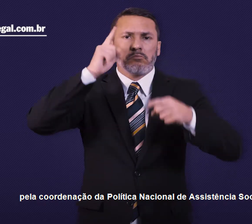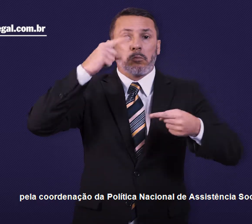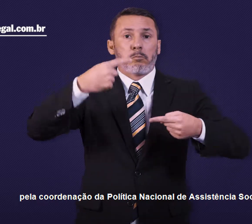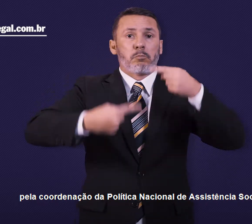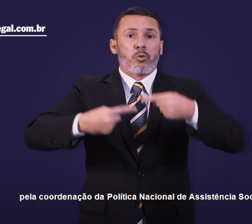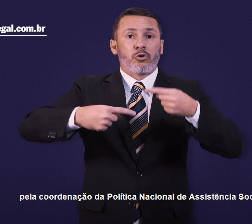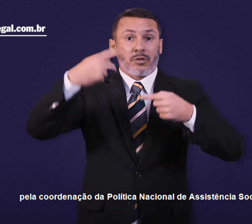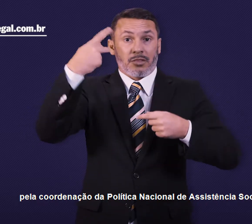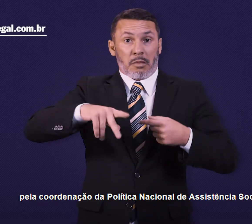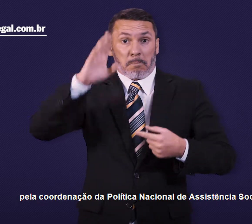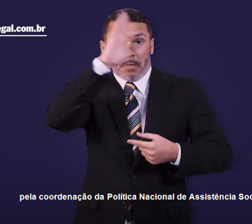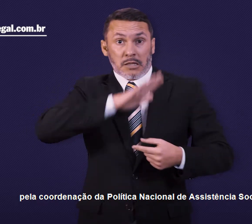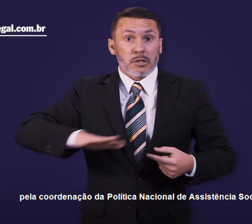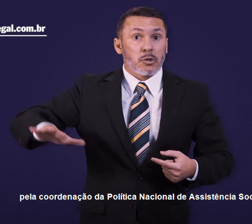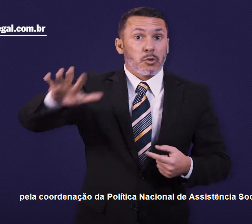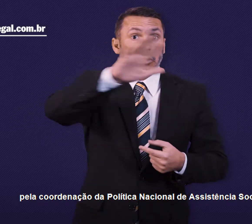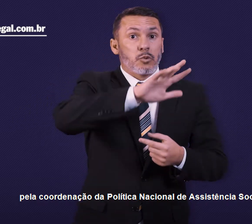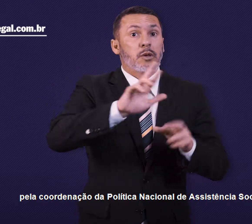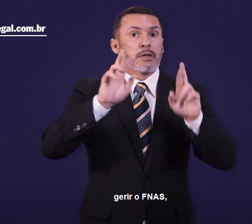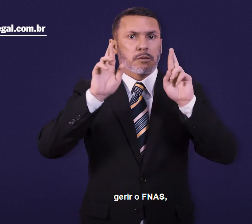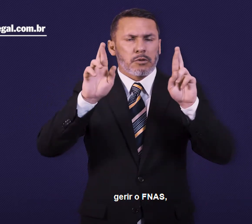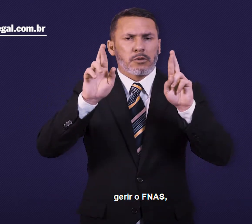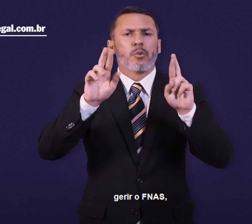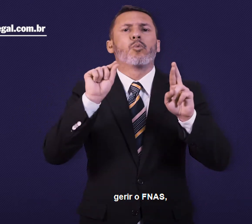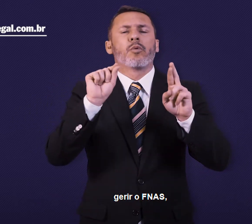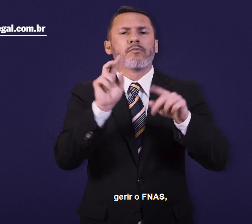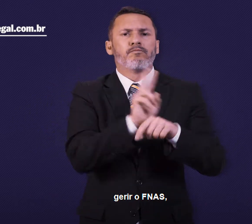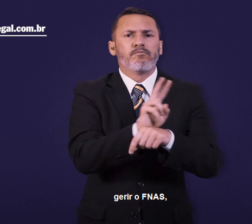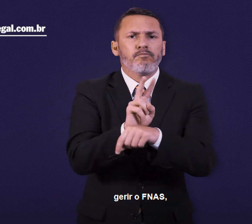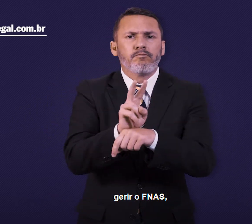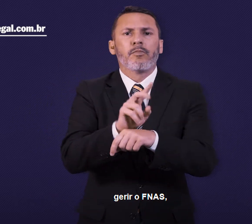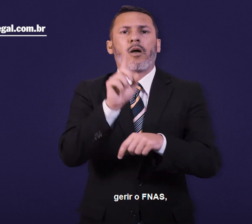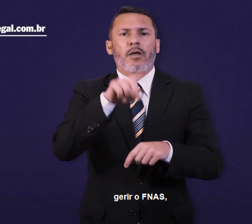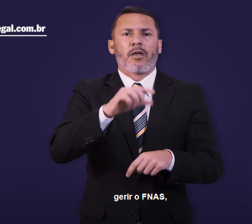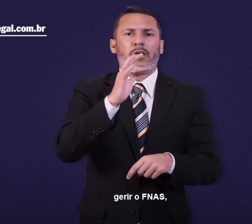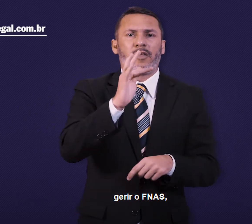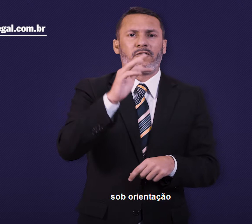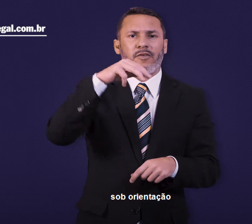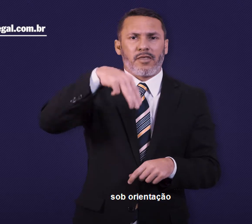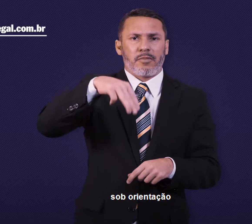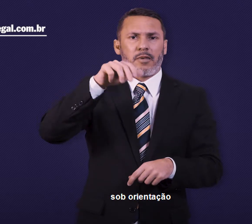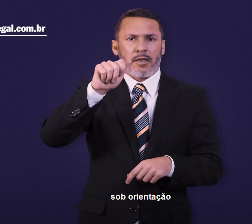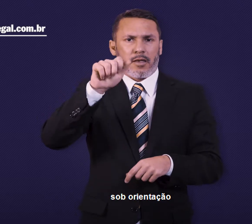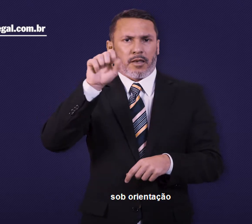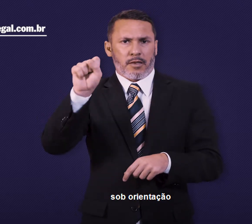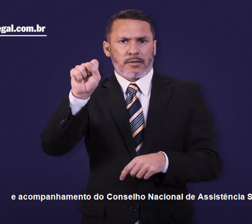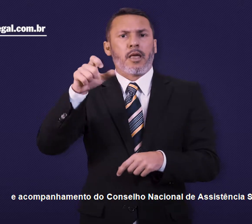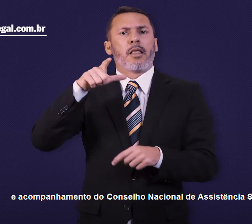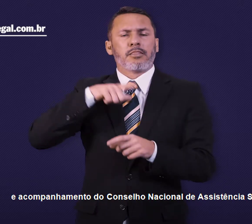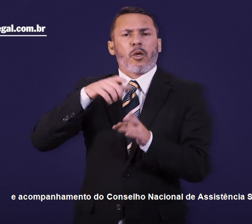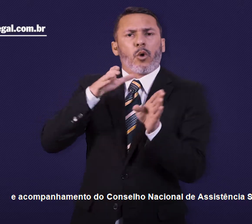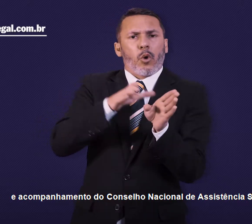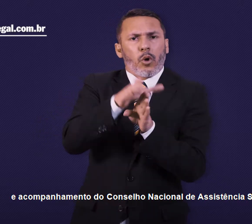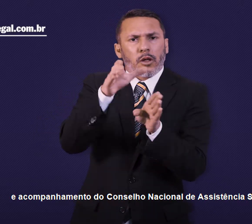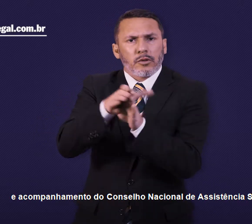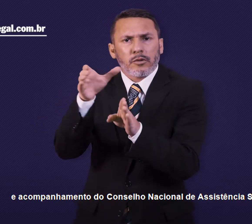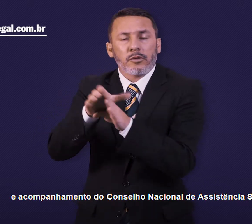Política Nacional de Assistência Social, gerir o FNAS, sob orientação e acompanhamento do